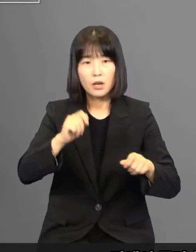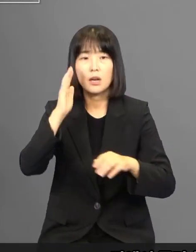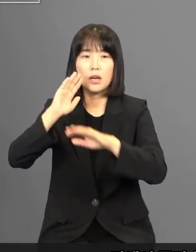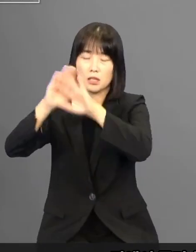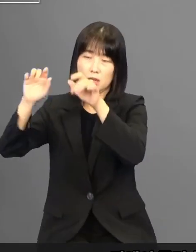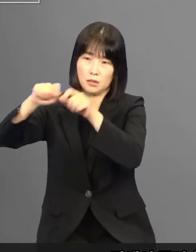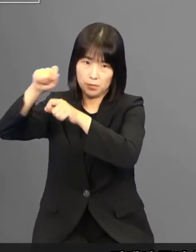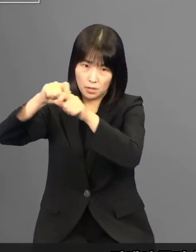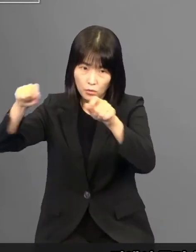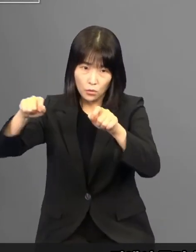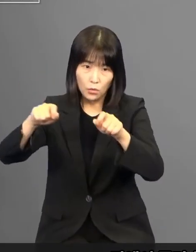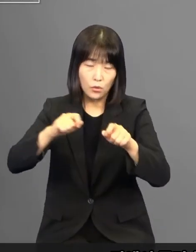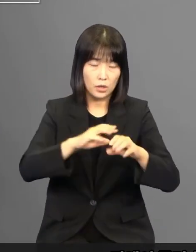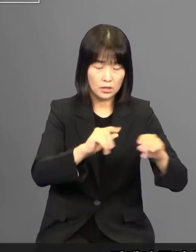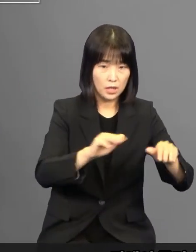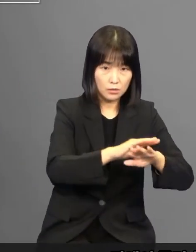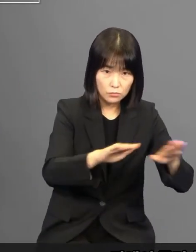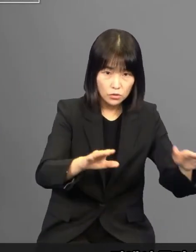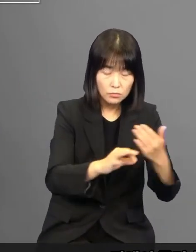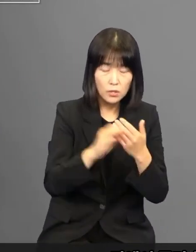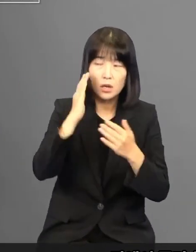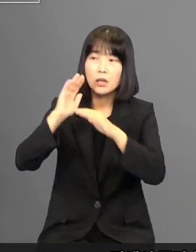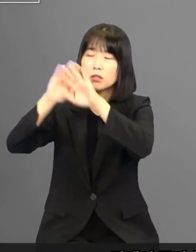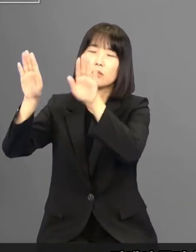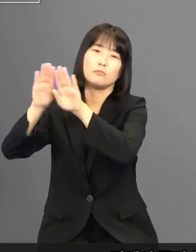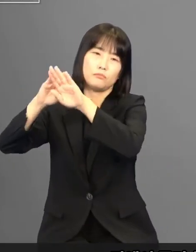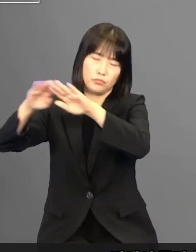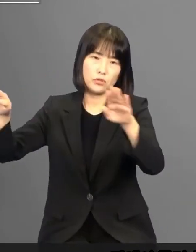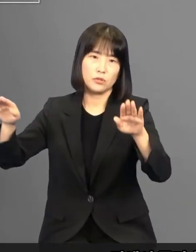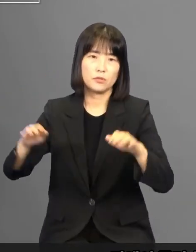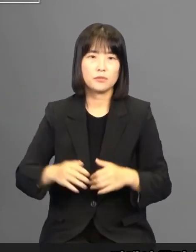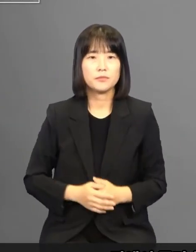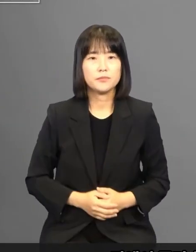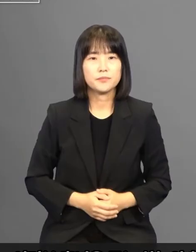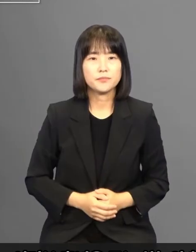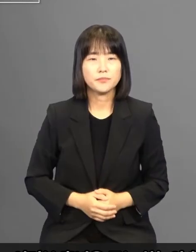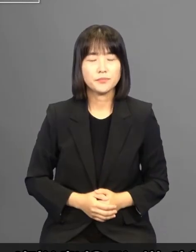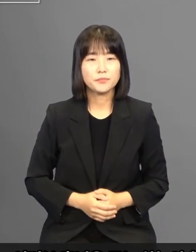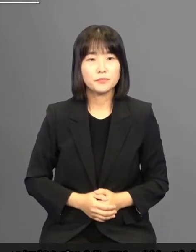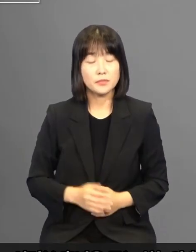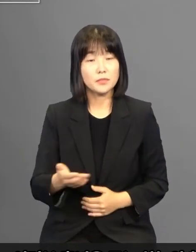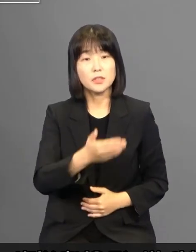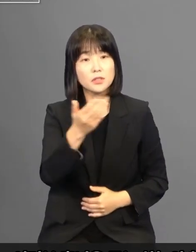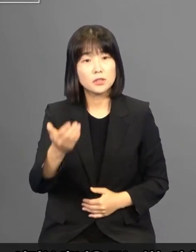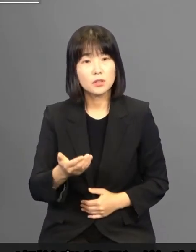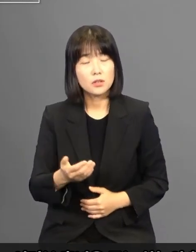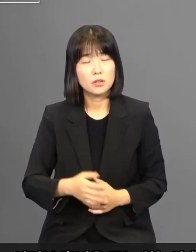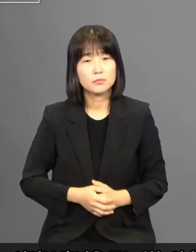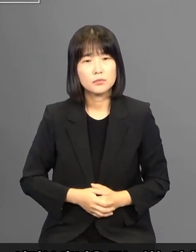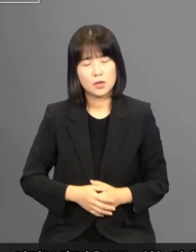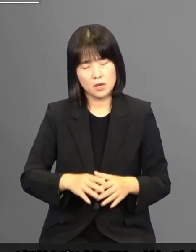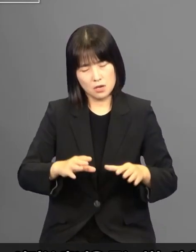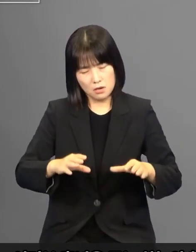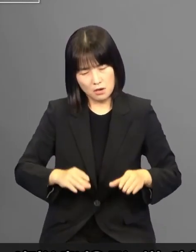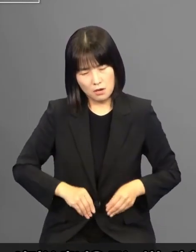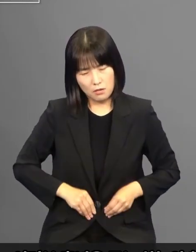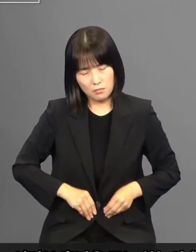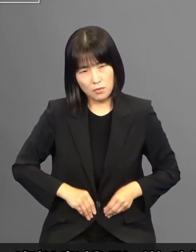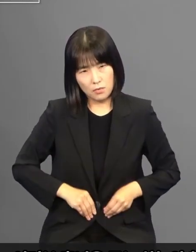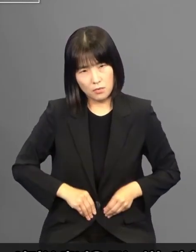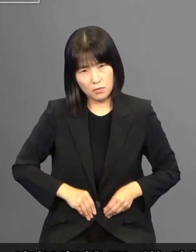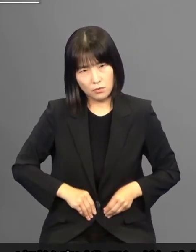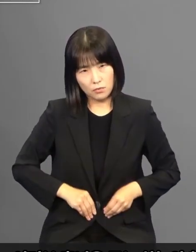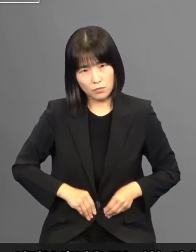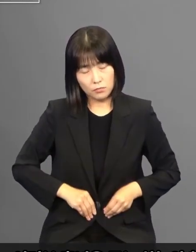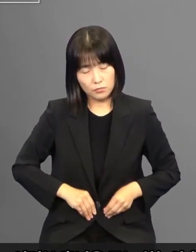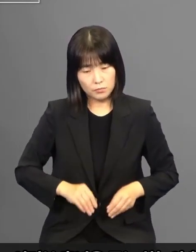땅에서 풀면 하늘에서도 풀릴 것이다. 여러분, 흉년을 푸는 하늘의 천국의